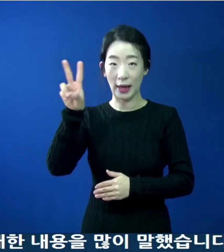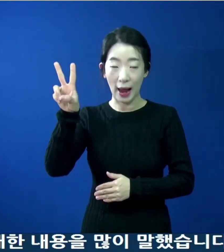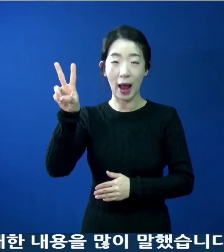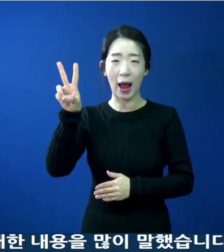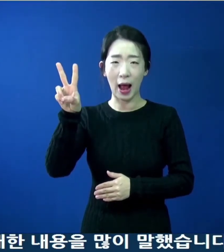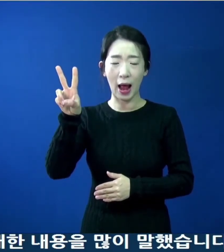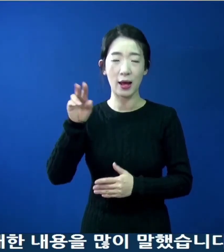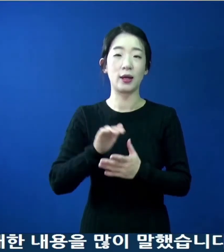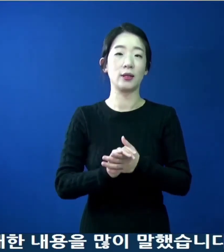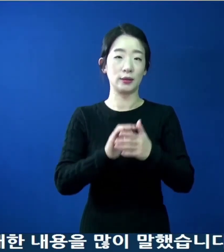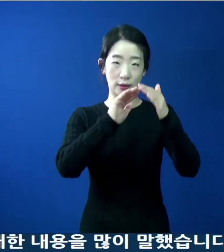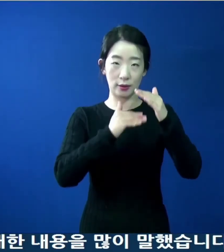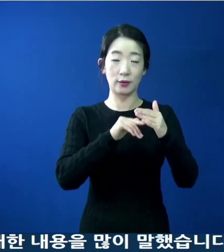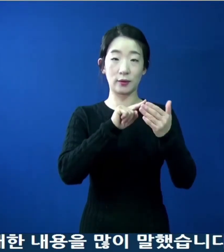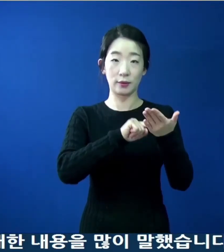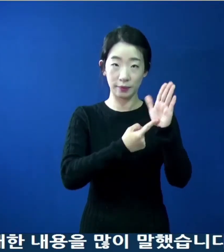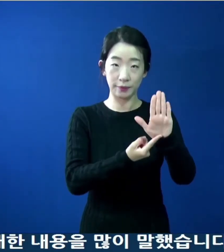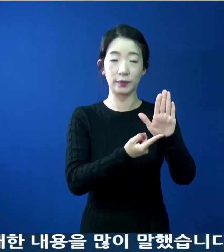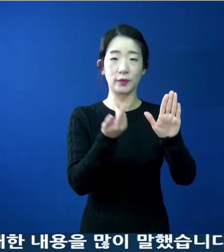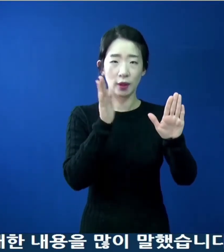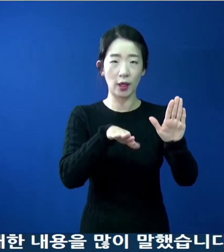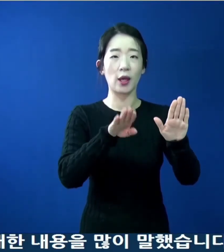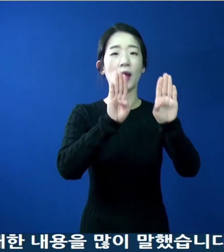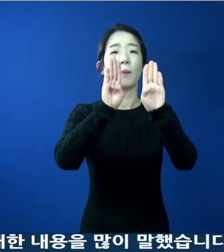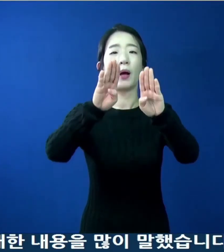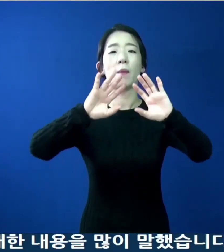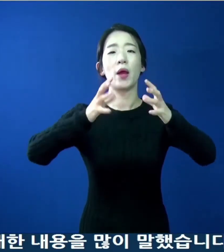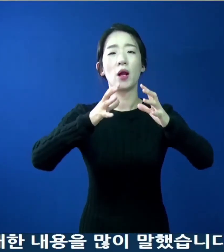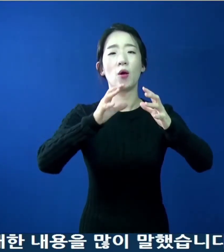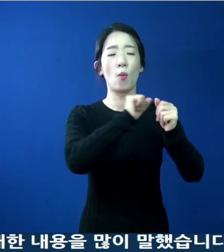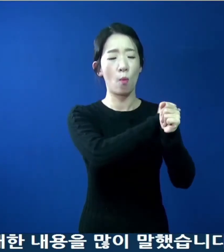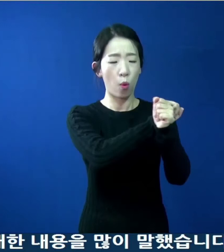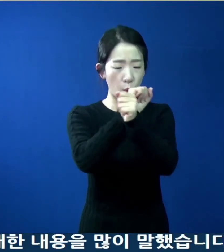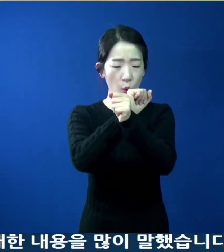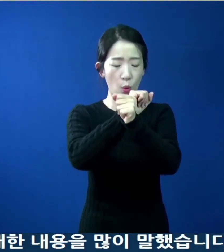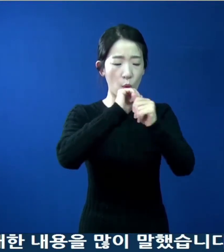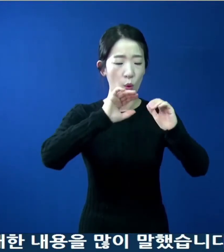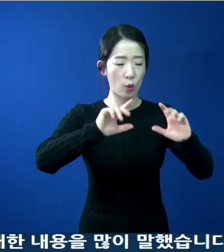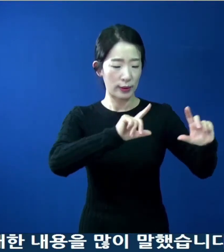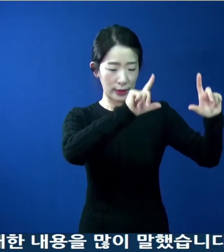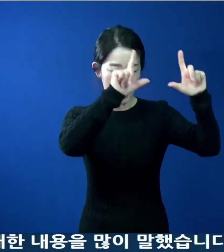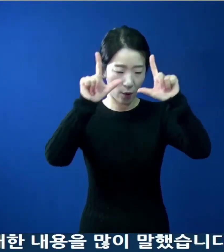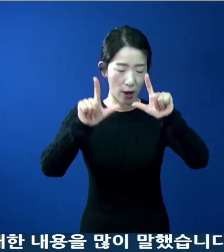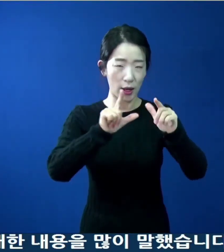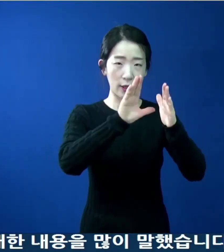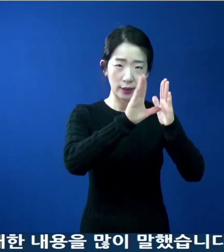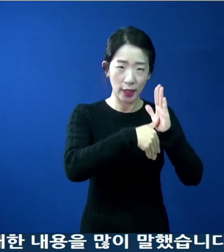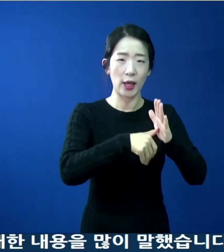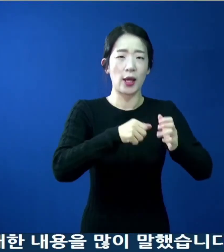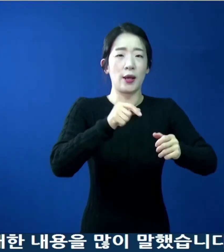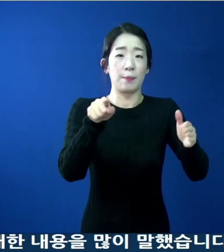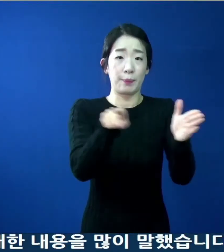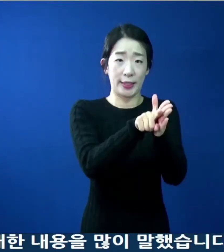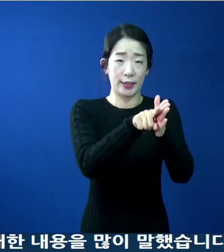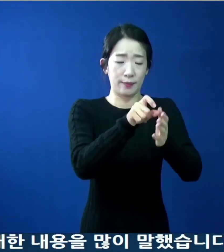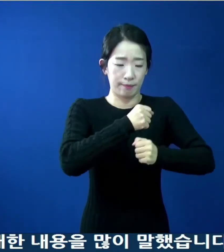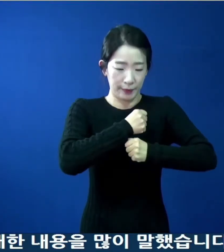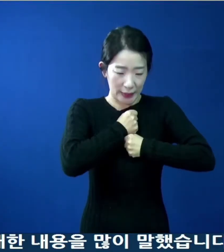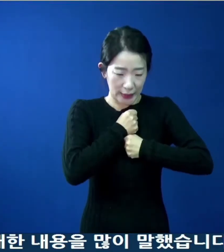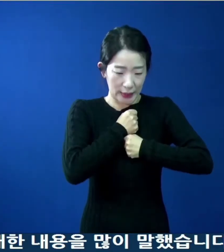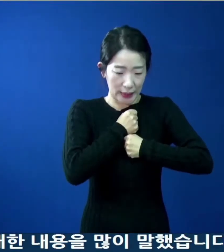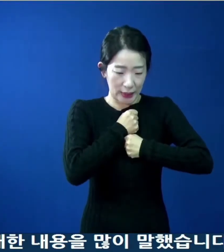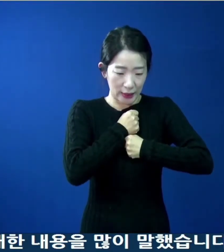있을 때 바벨론이라는 포로 생활 중에 신앙을 지키는